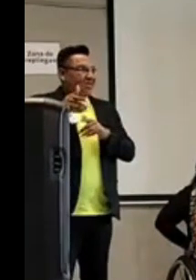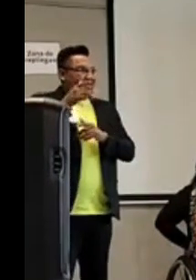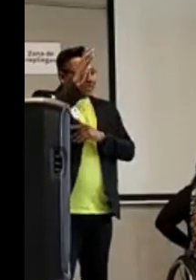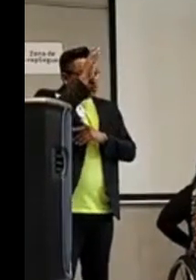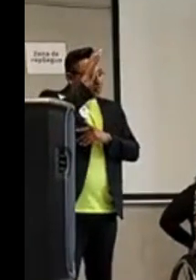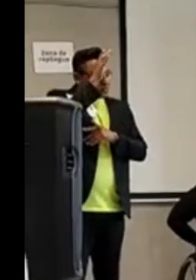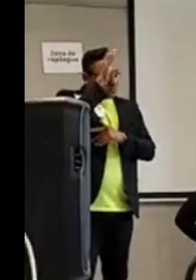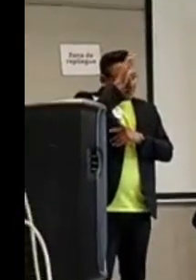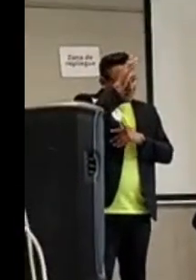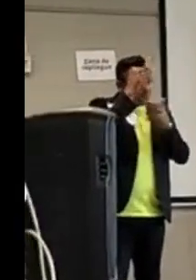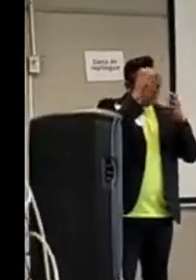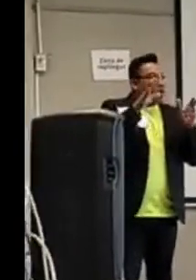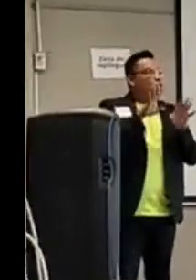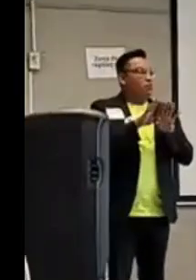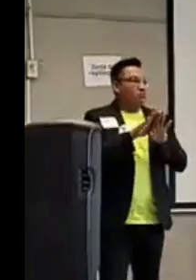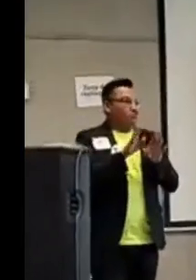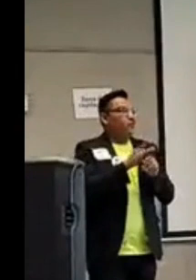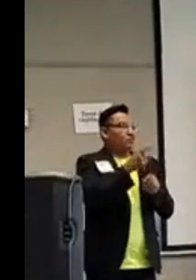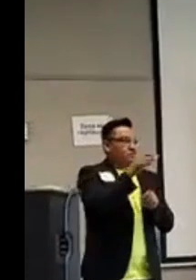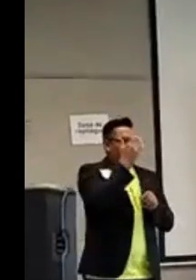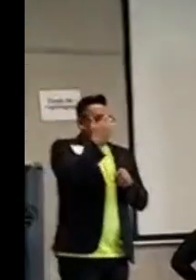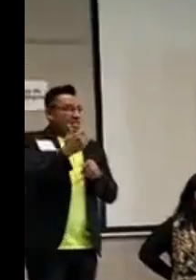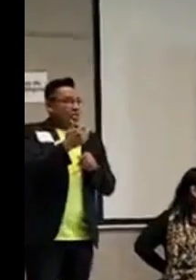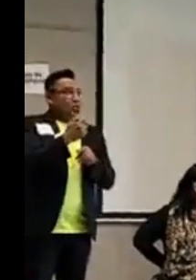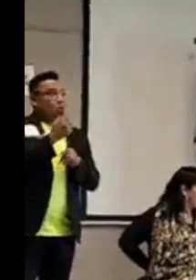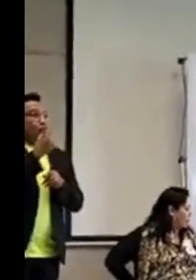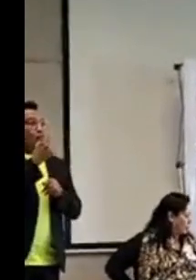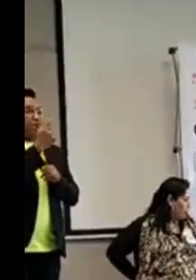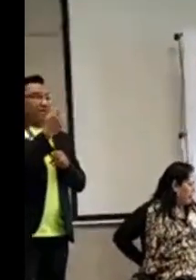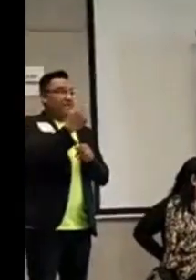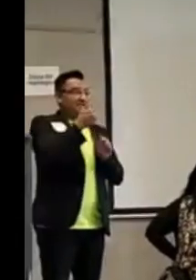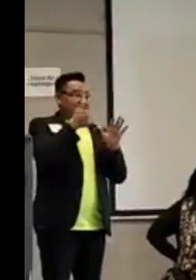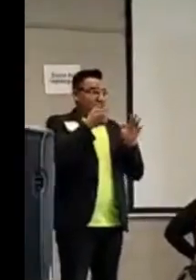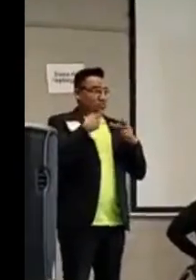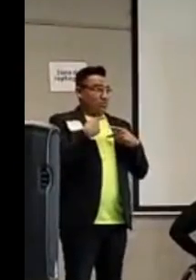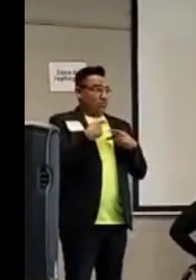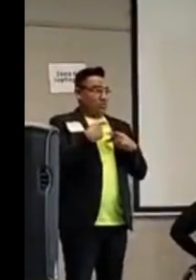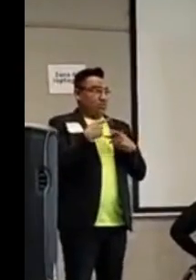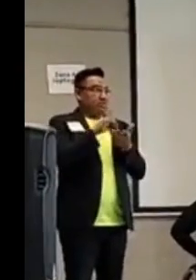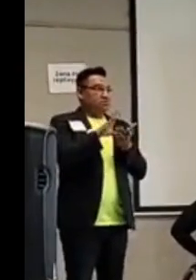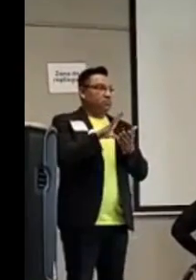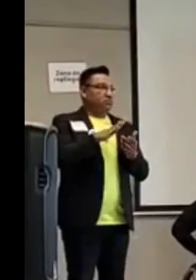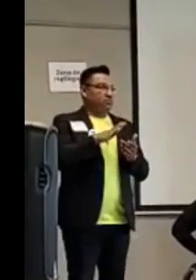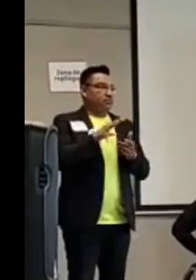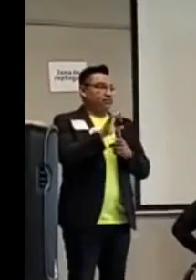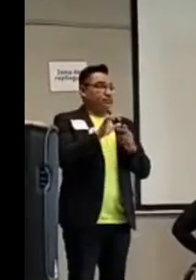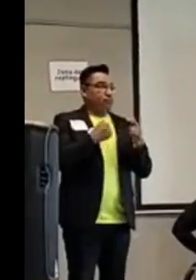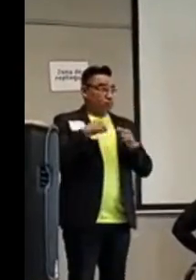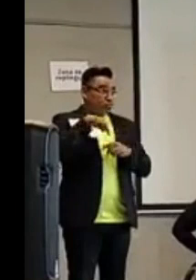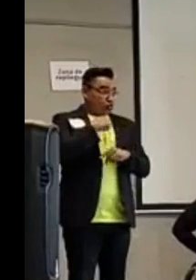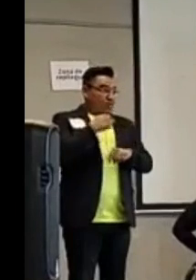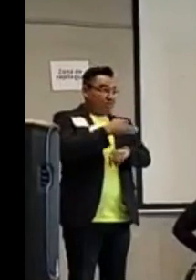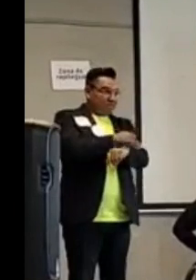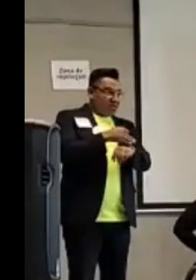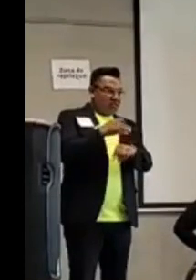una de cada seis personas tiene algún tipo de discapacidad quiere decir que en nuestras familias cada uno de nosotros conocemos una